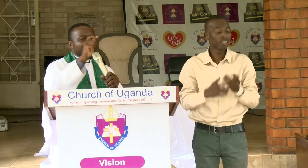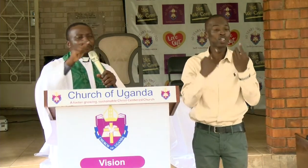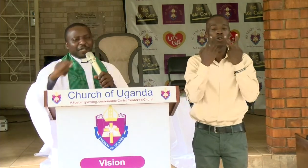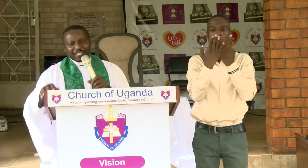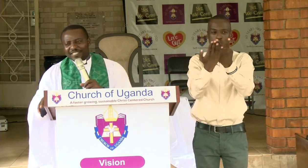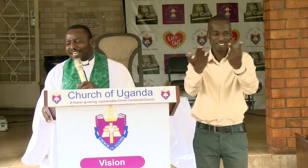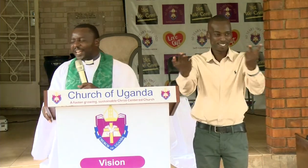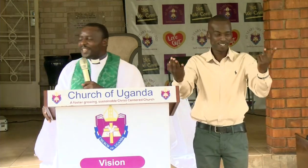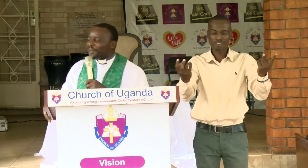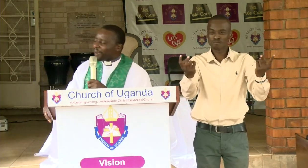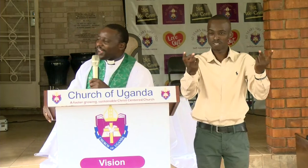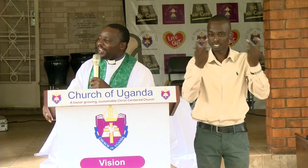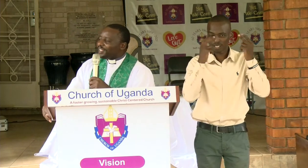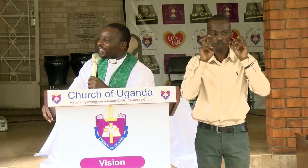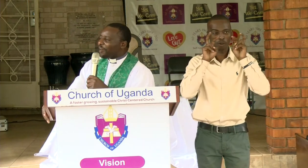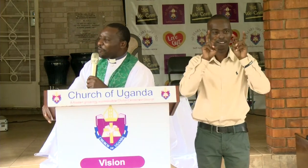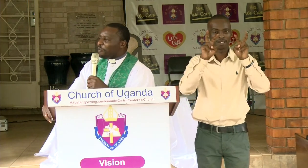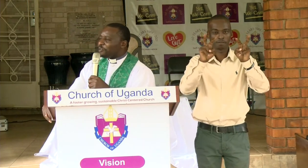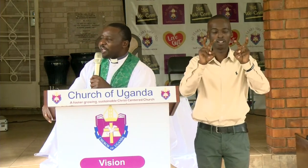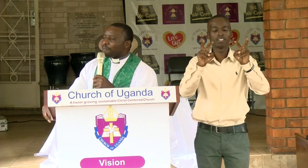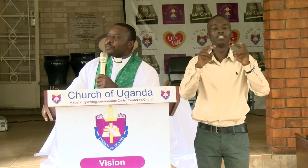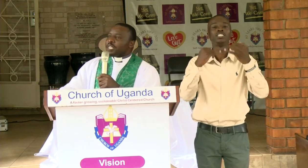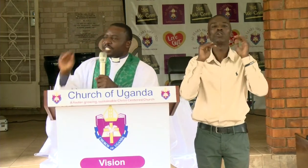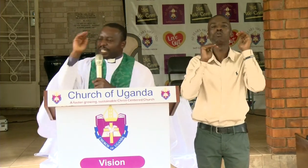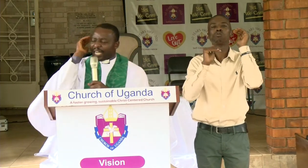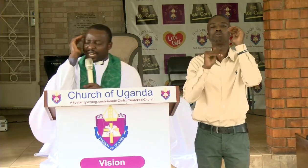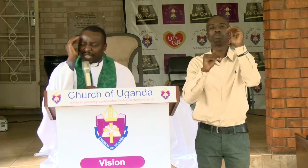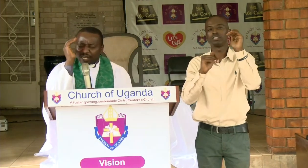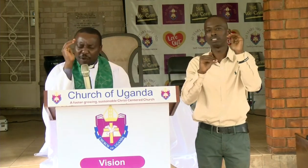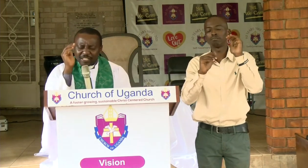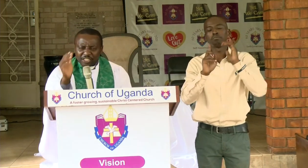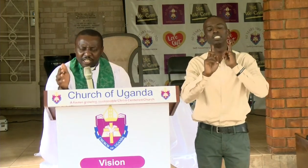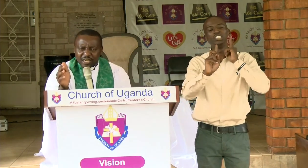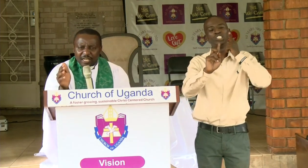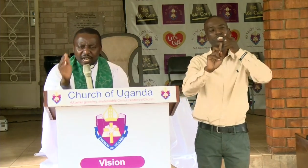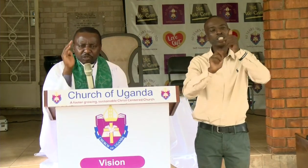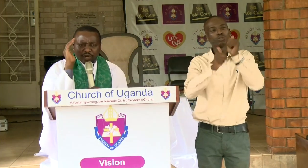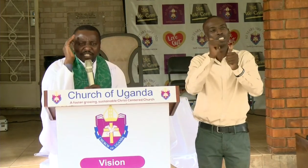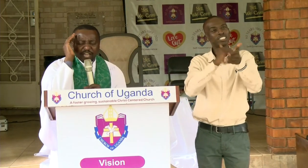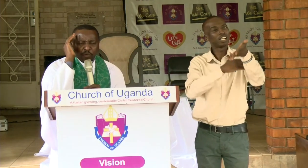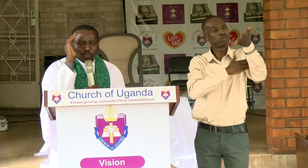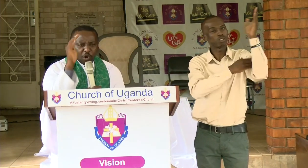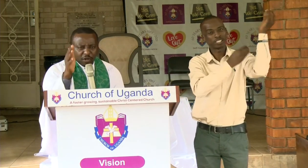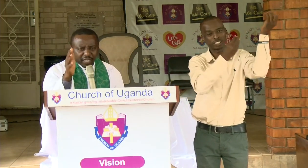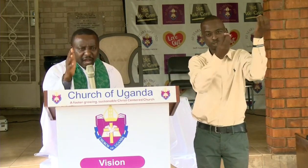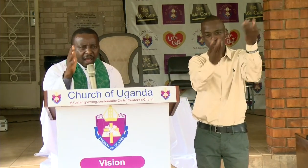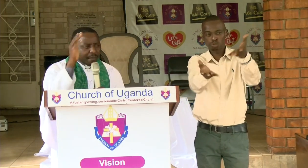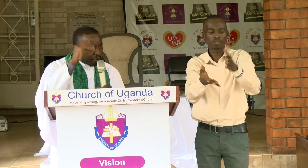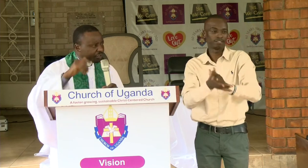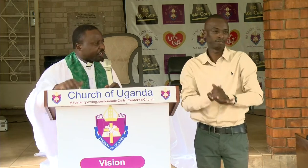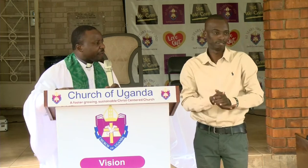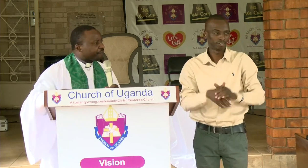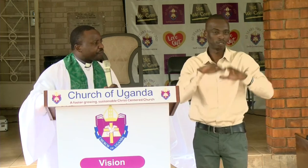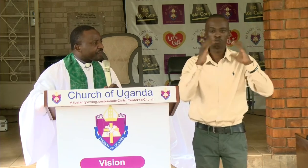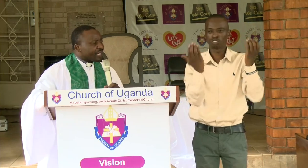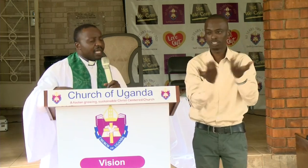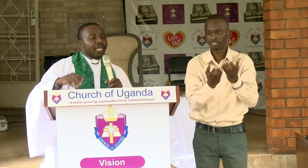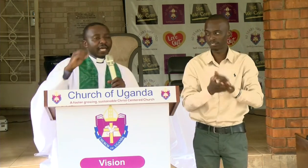Gwali eyampuliriza era ndaba, njagala okubuuza, kigendererwa ki Katonda kye yakutondera mu